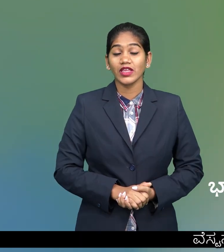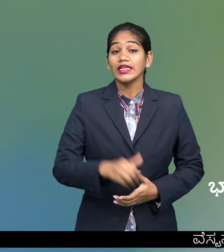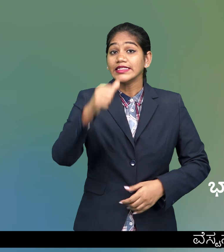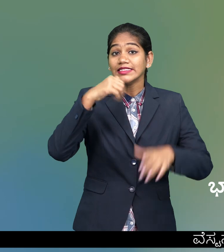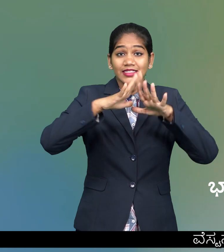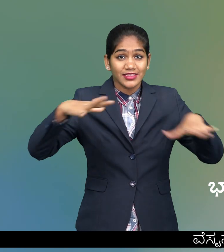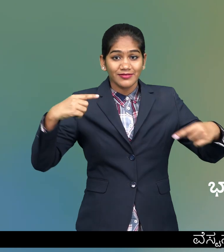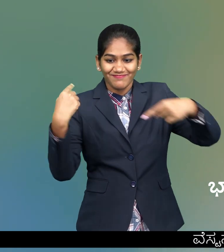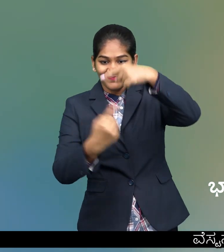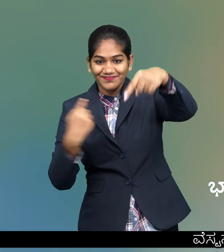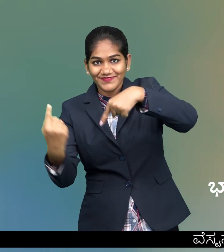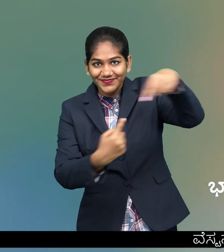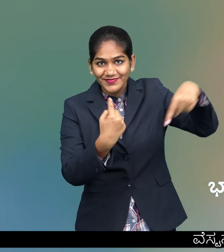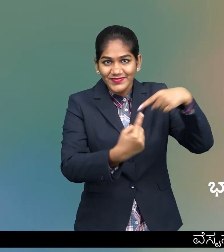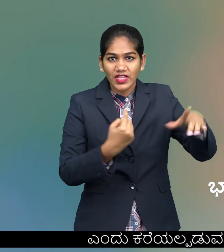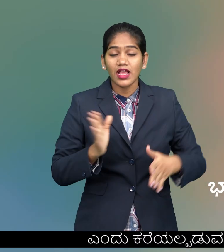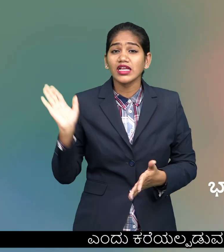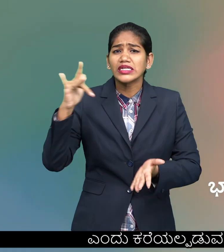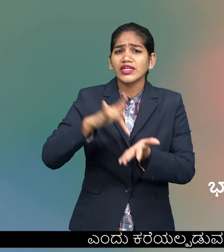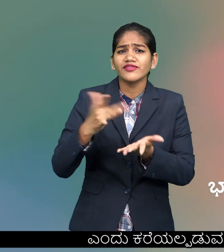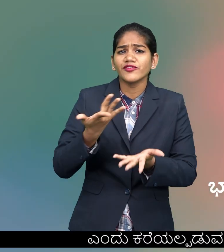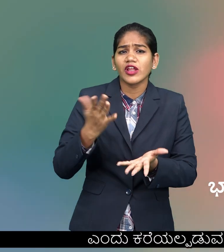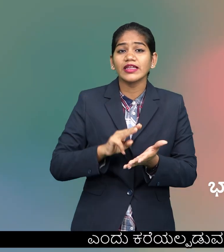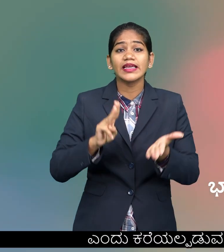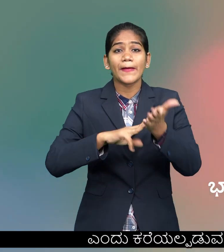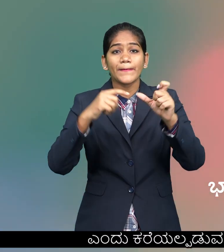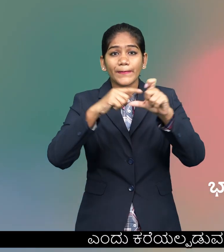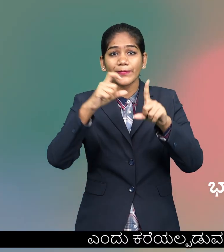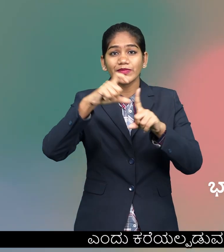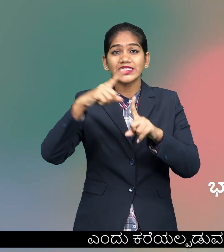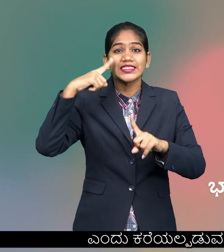ವೆಸ್ಟರ್ನ್ ಡಿಸ್ಟರ್ಬೆನ್ಸ್ ಎಂದು ಕರೆಯಲ್ಪಡುವ ಮೆಡಿಟರೇನಿಯನ್ ಸಮುದ್ರದಿಂದ